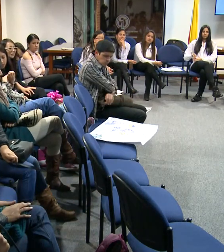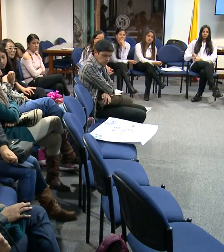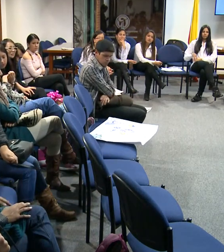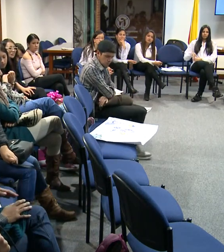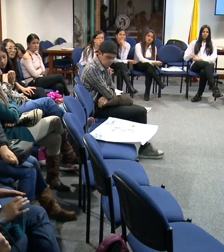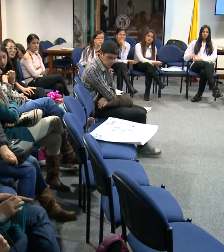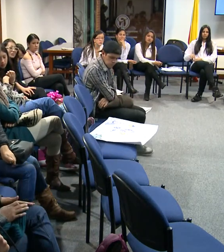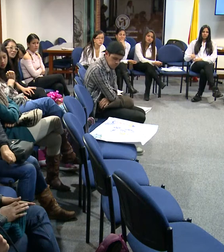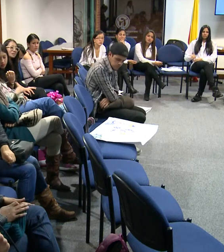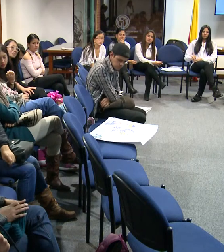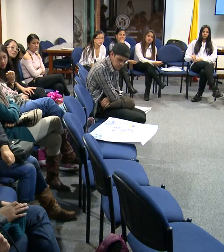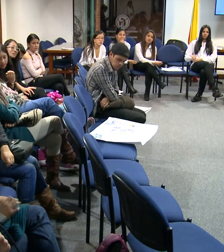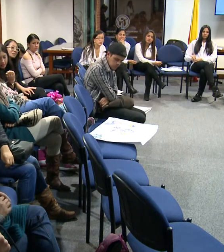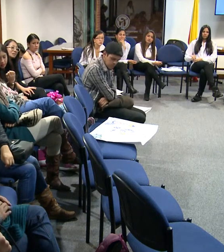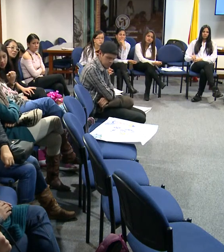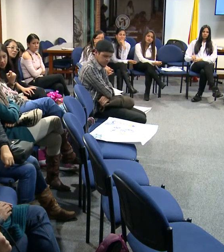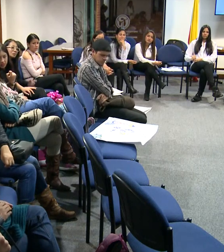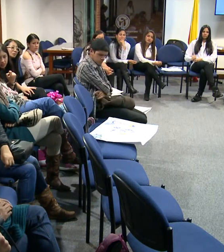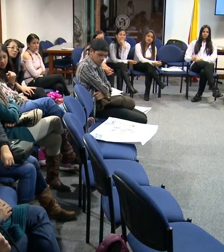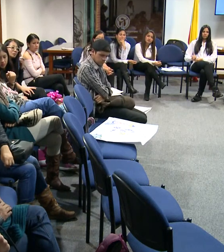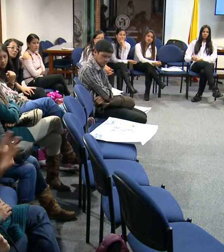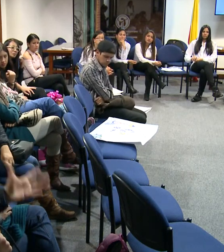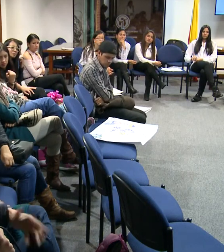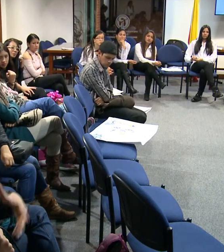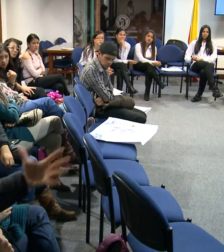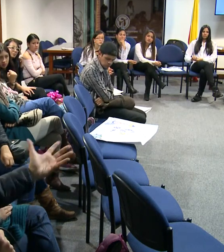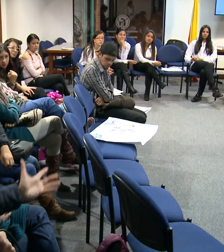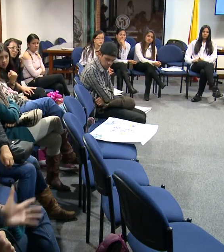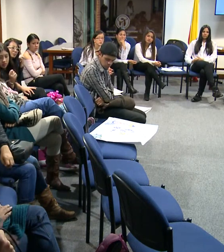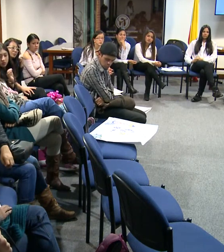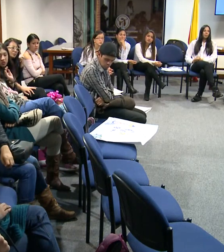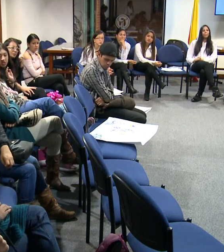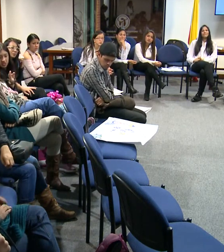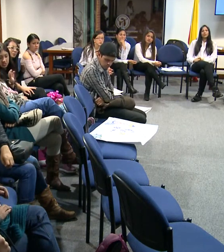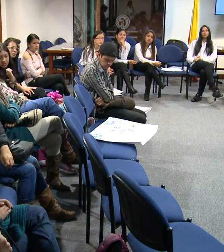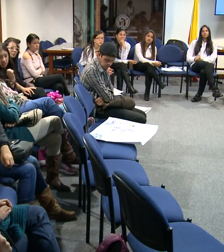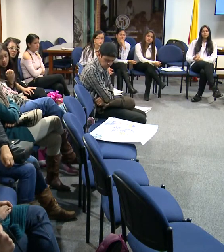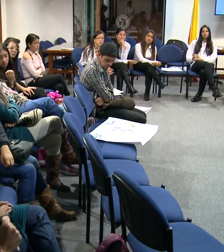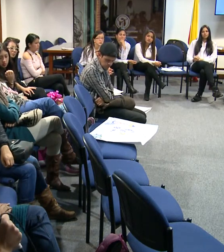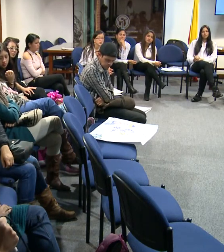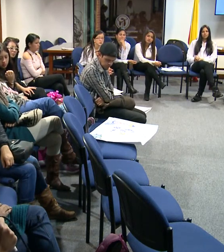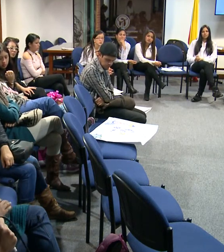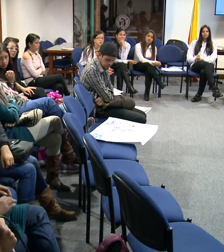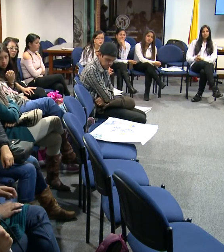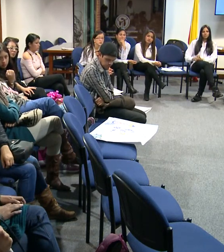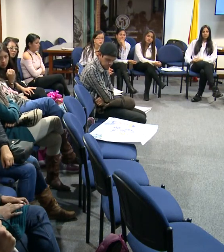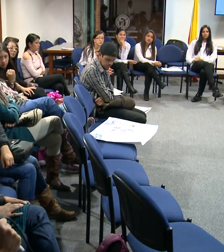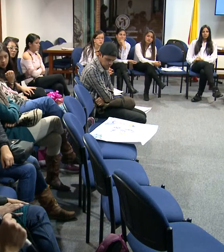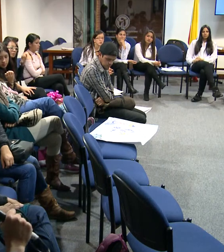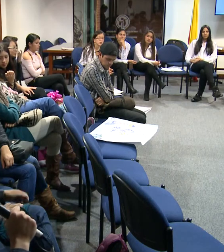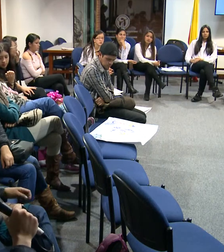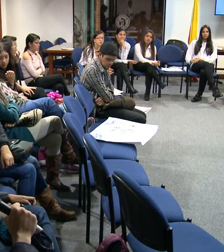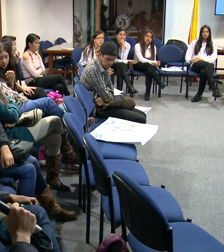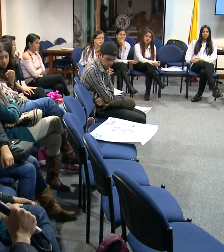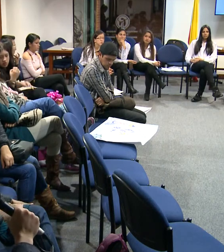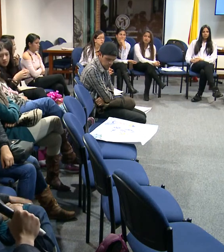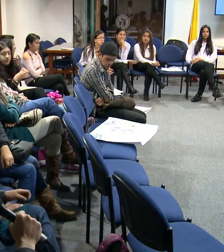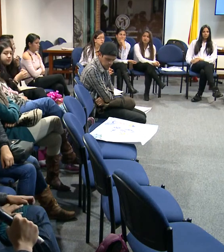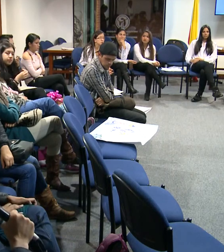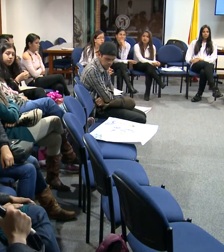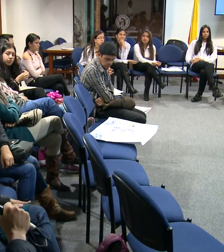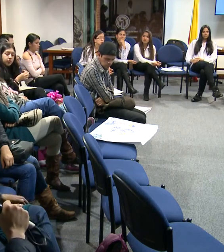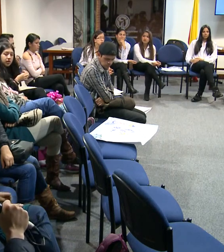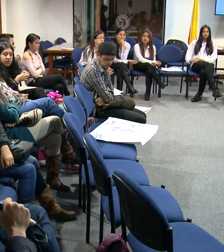hecho de ser ustedes quienes impartían un poco el conocimiento. Quisiera como que me contaran un poquito esa